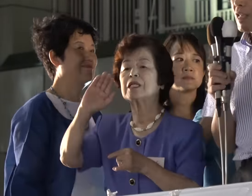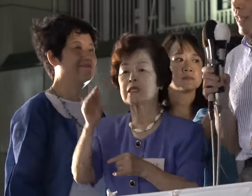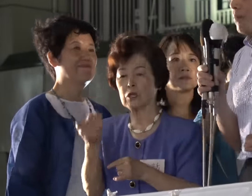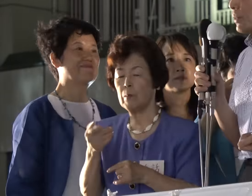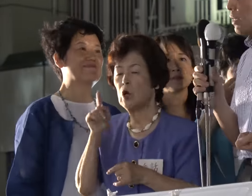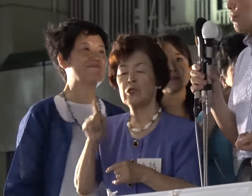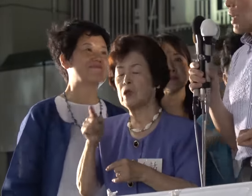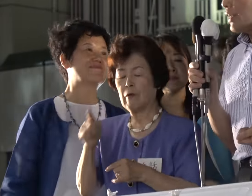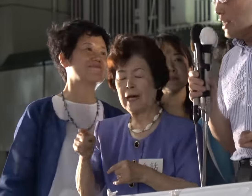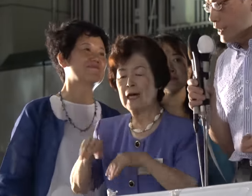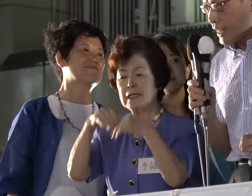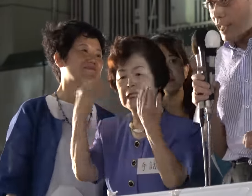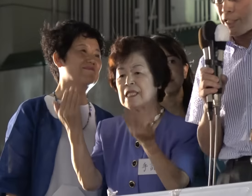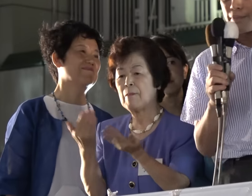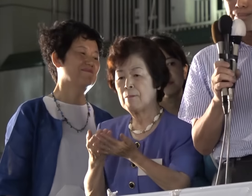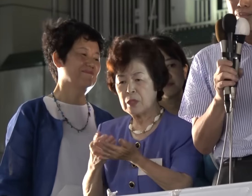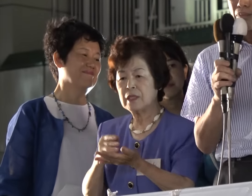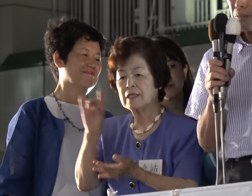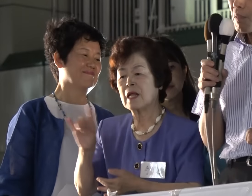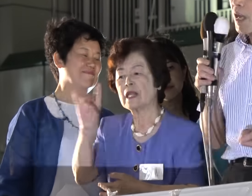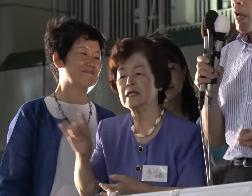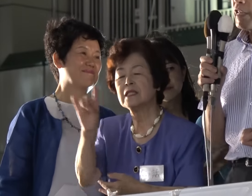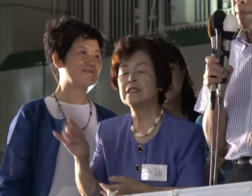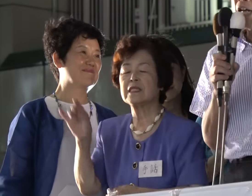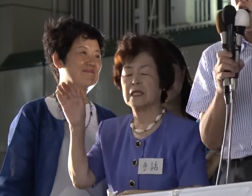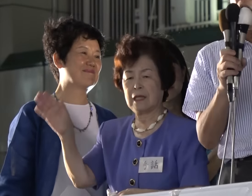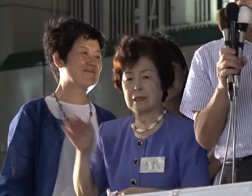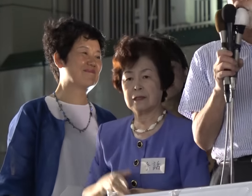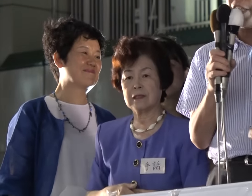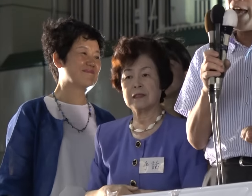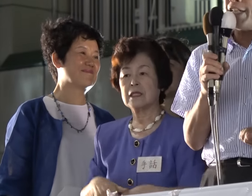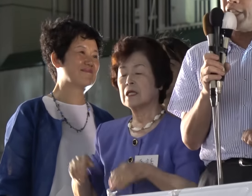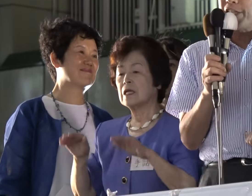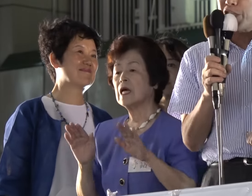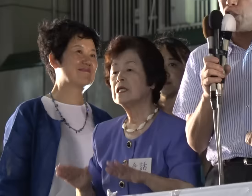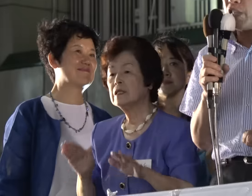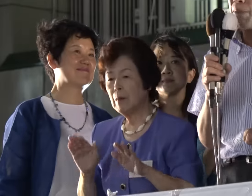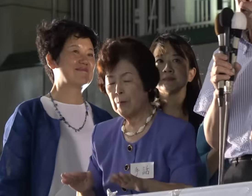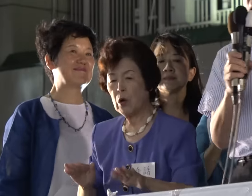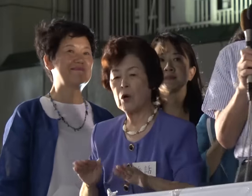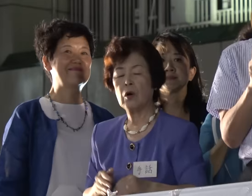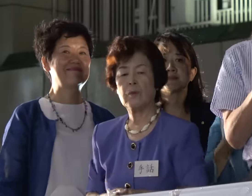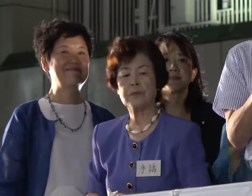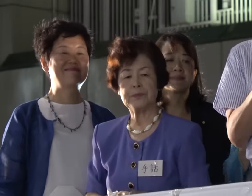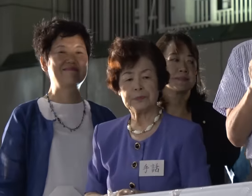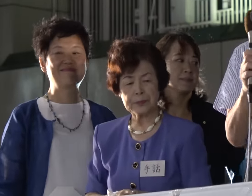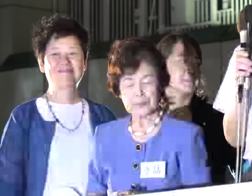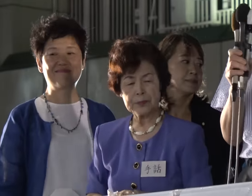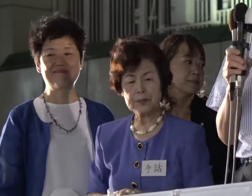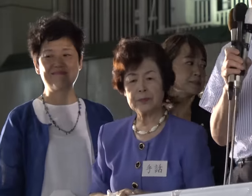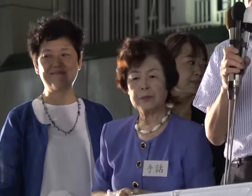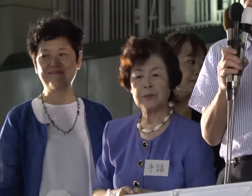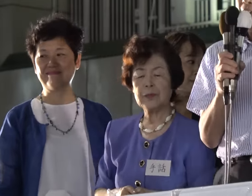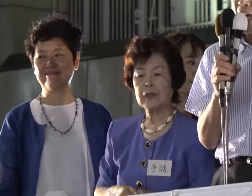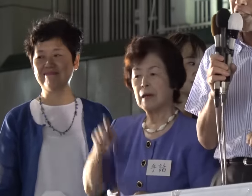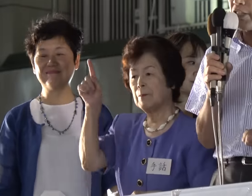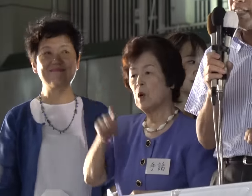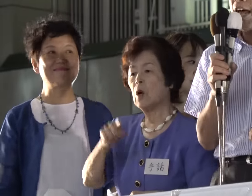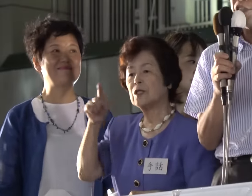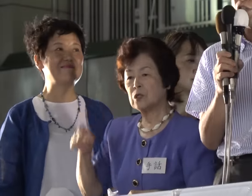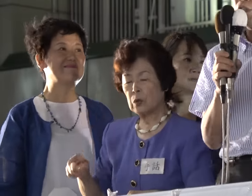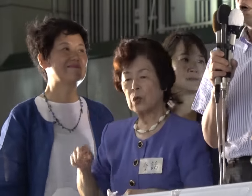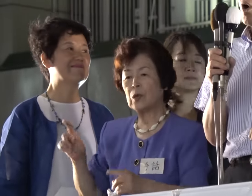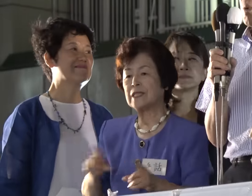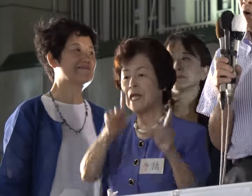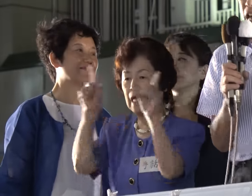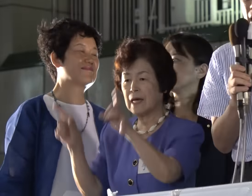は全部インチキです。今の都政に必要なものは人間の生活に